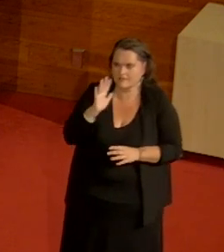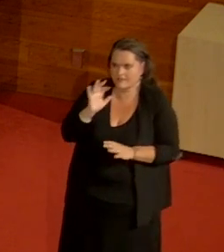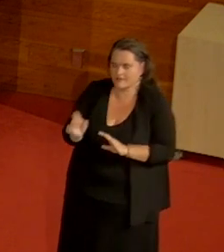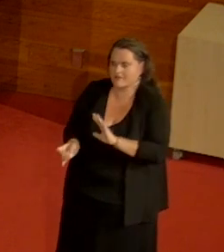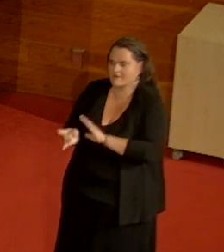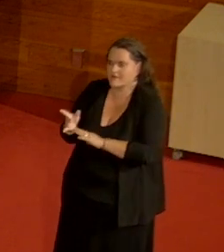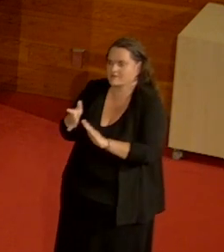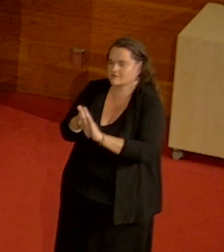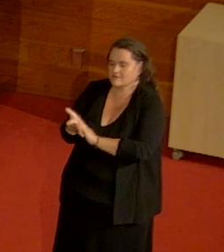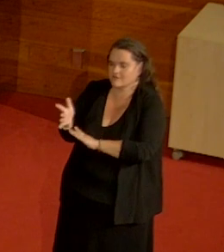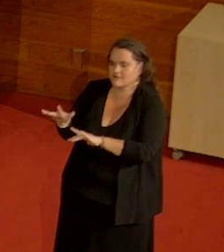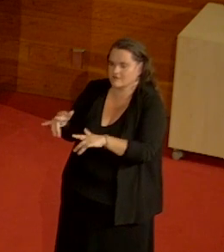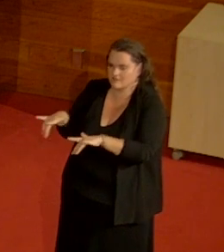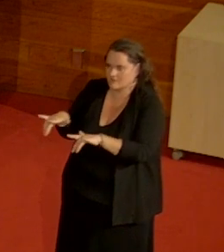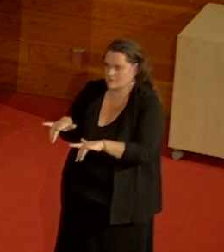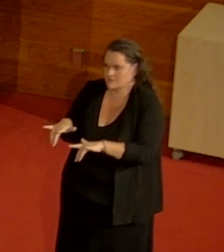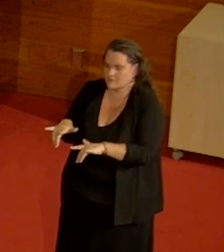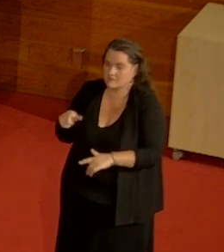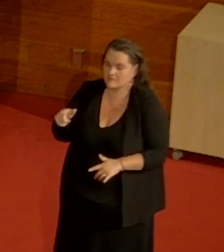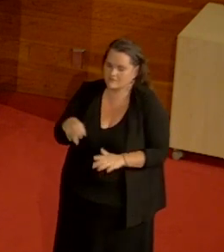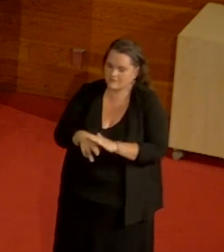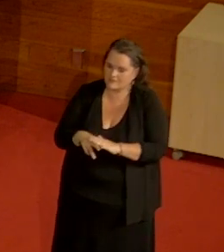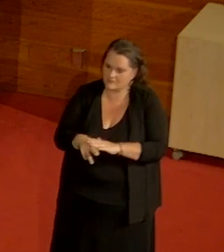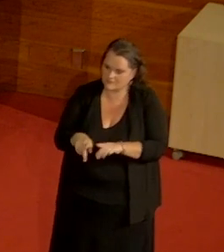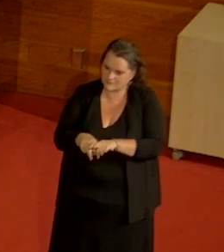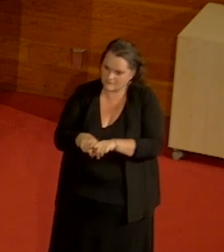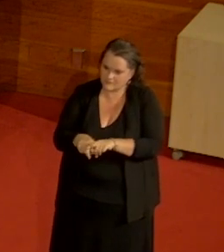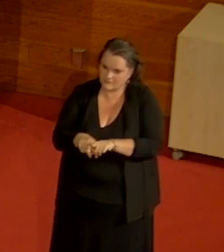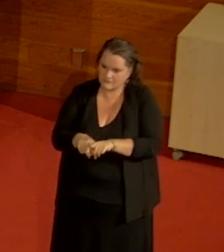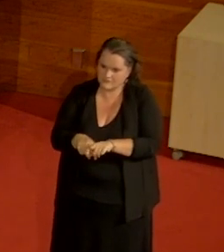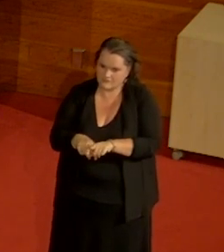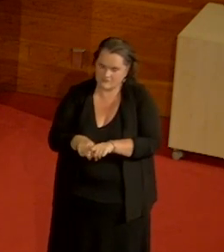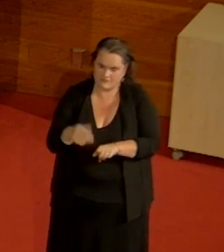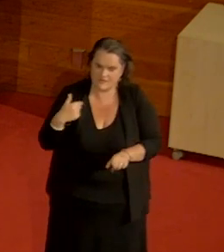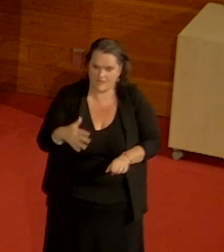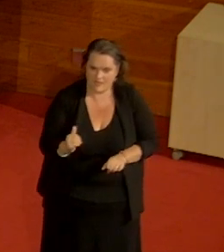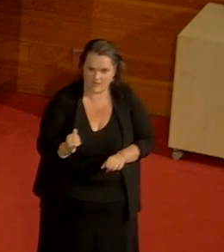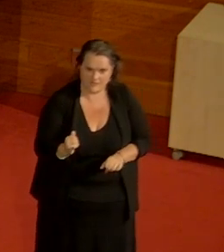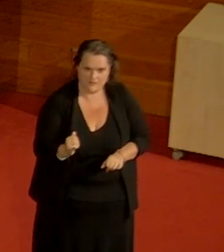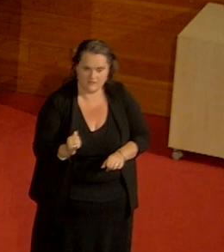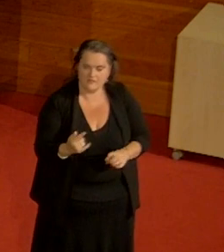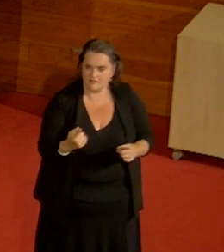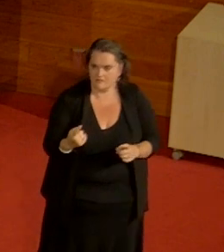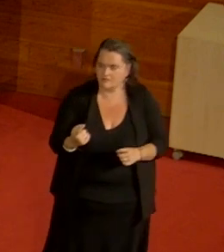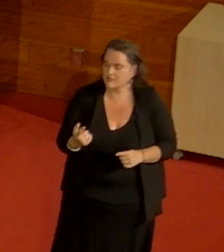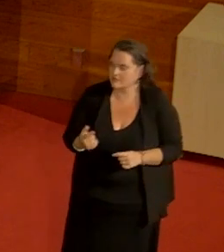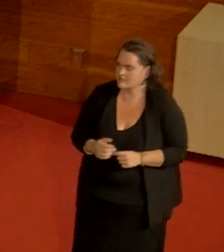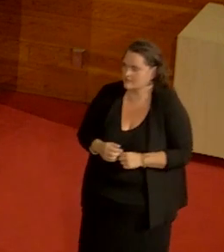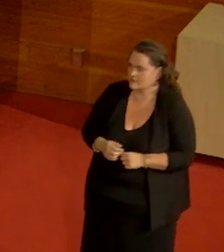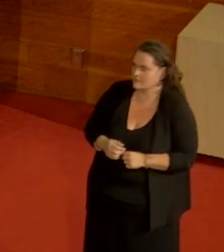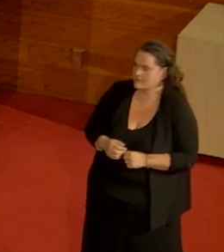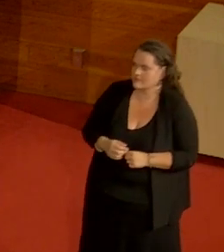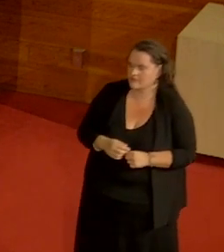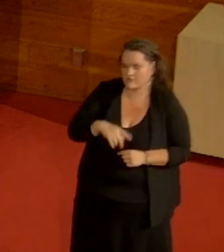manipulado este tipo de recursos críticos que son que existen y que son necesarios son los que en